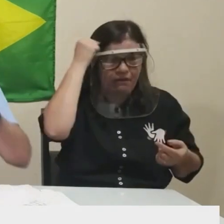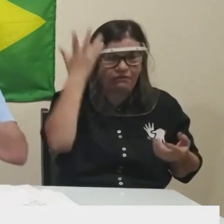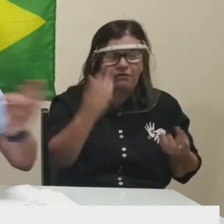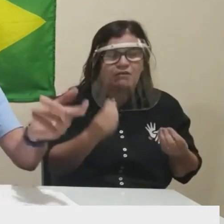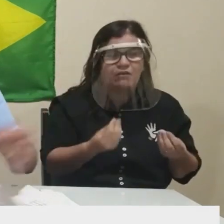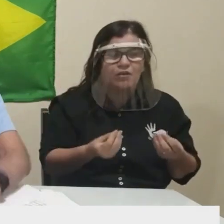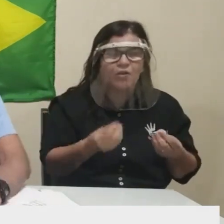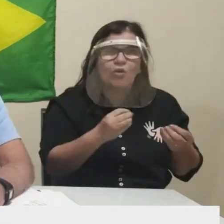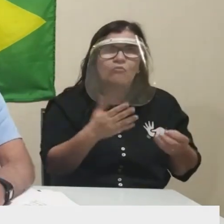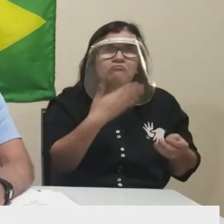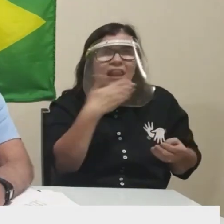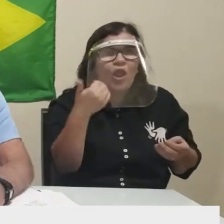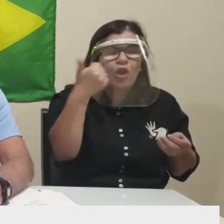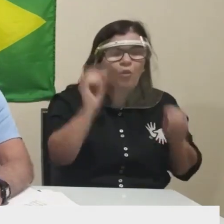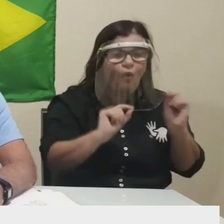costas, bombando ali? É,